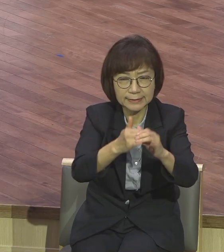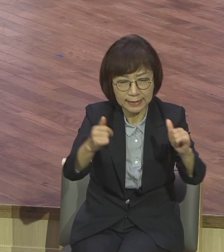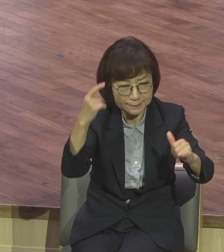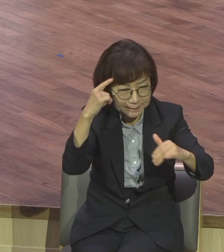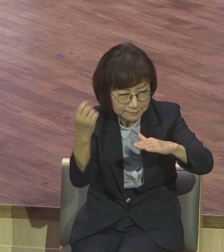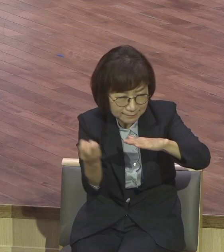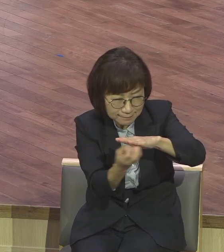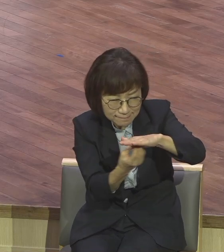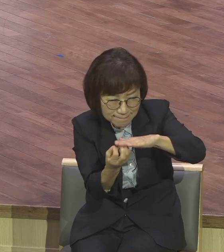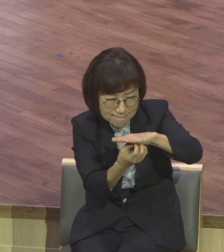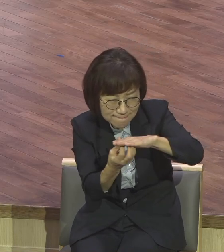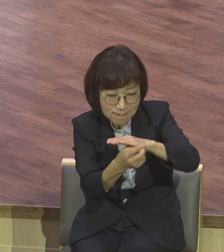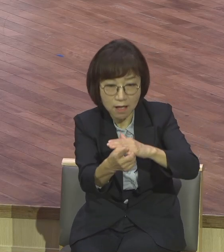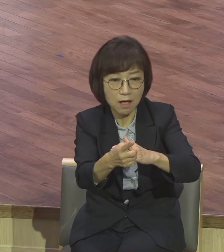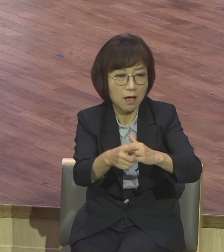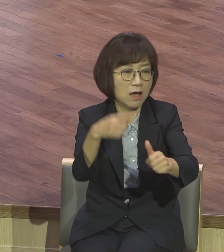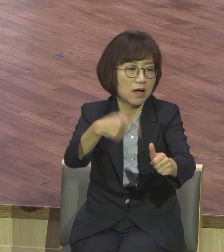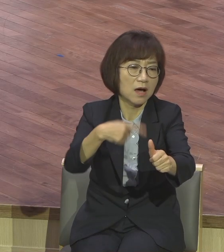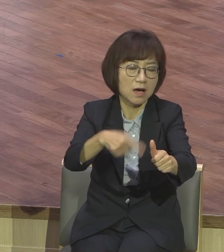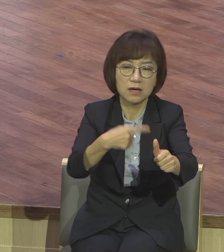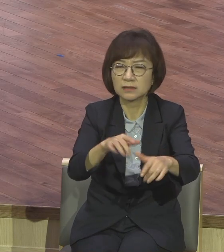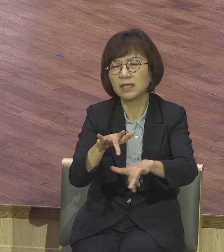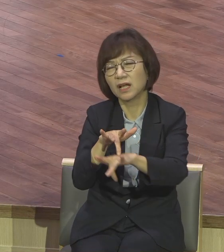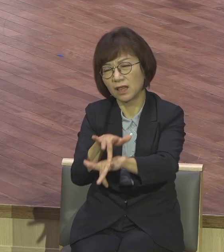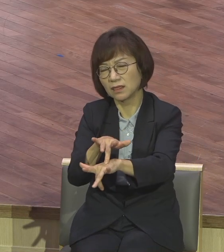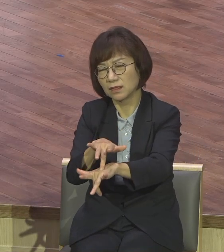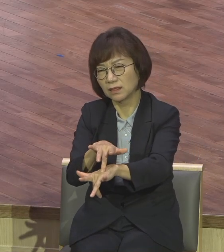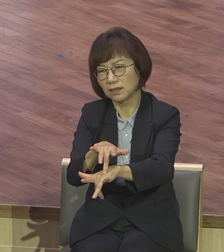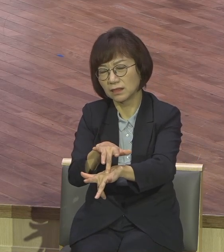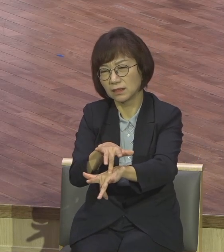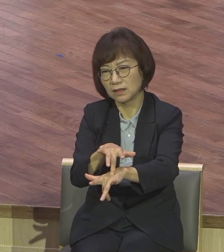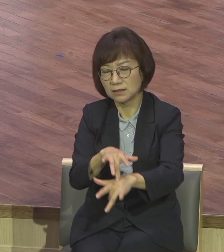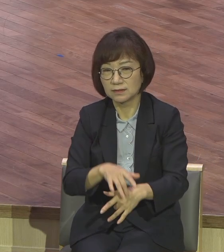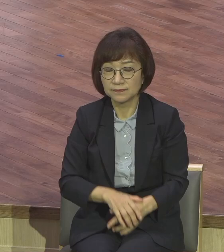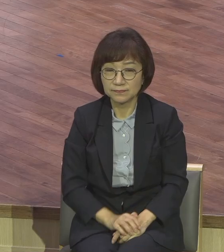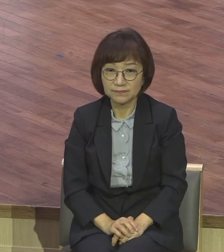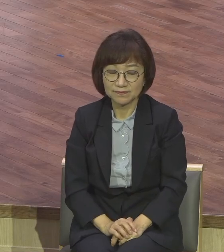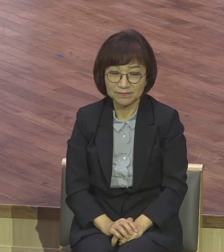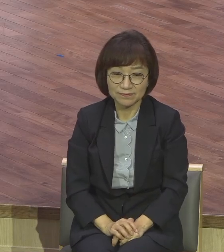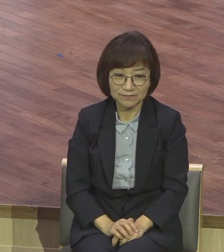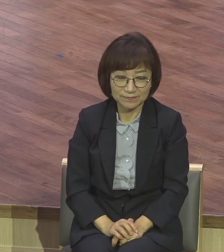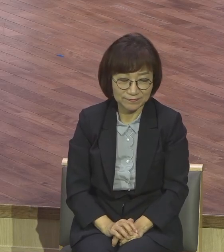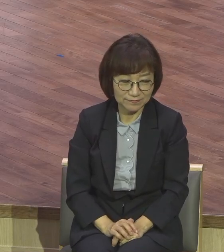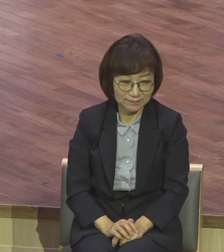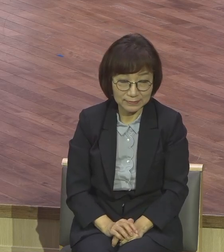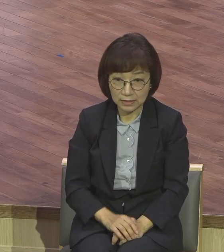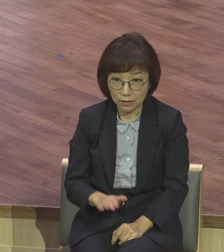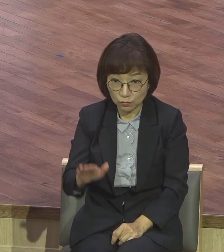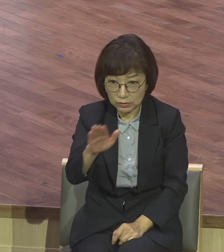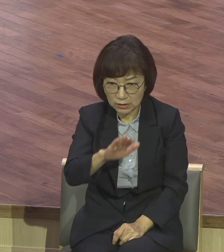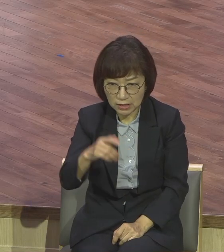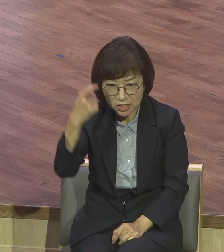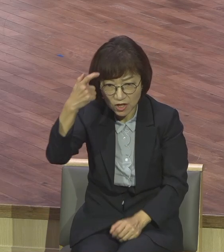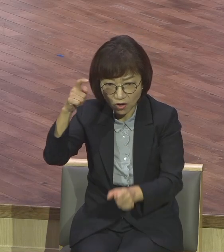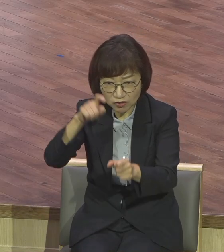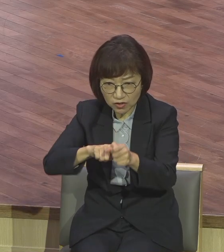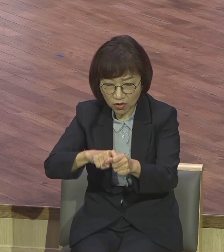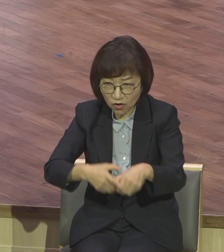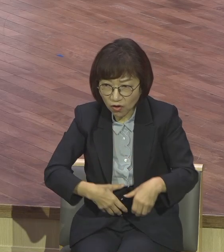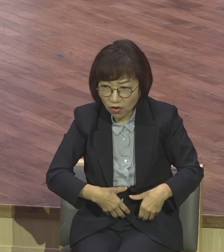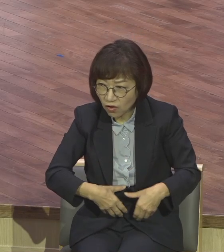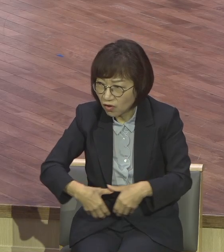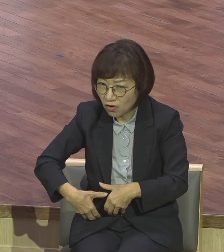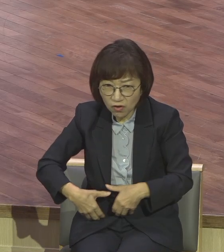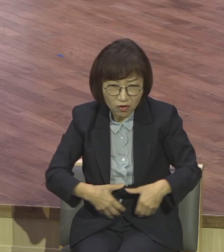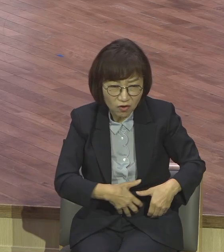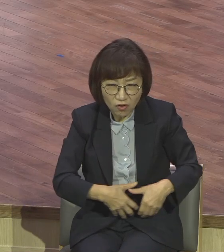생각으로 자꾸 체질을 굳혀지게 만드는 것입니다. 사단은. 영적으로 우리는 어정쩡한